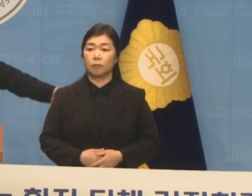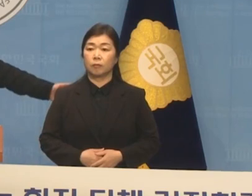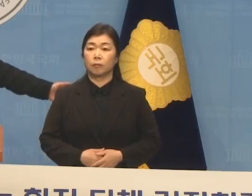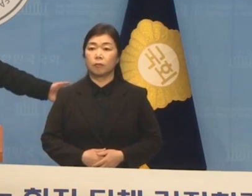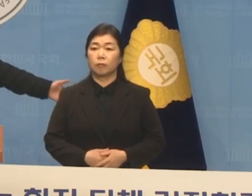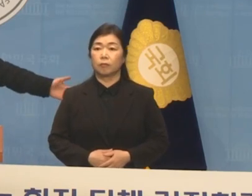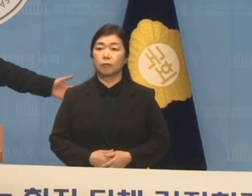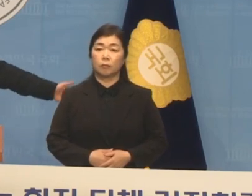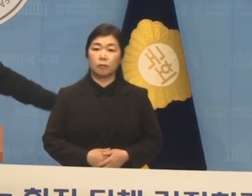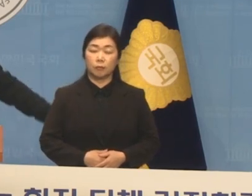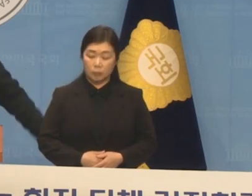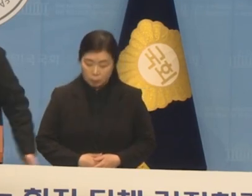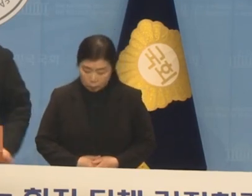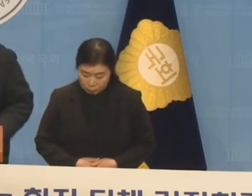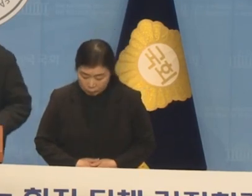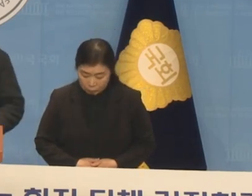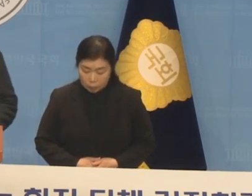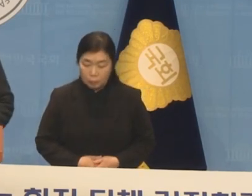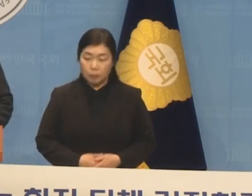이쪽으로, 이쪽으로.